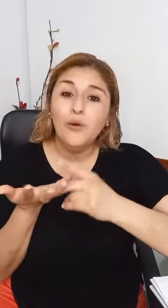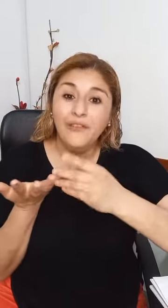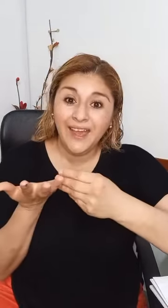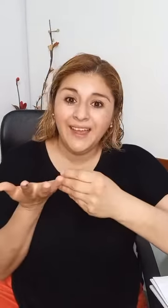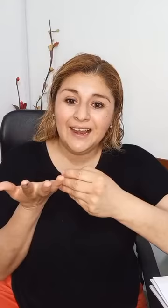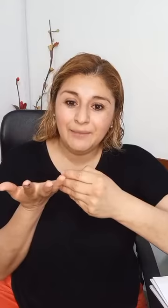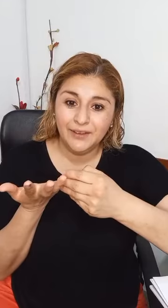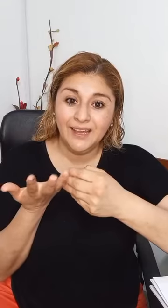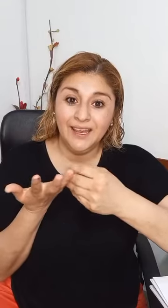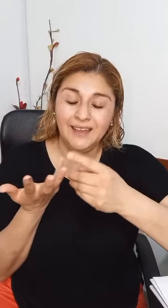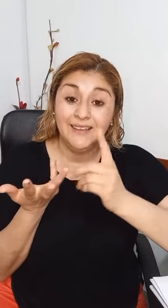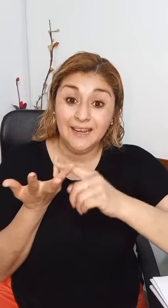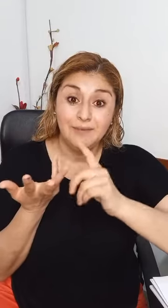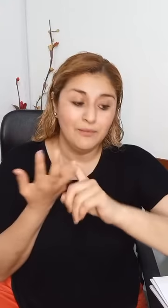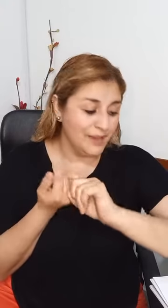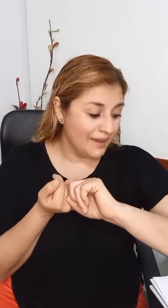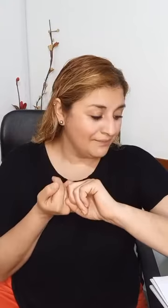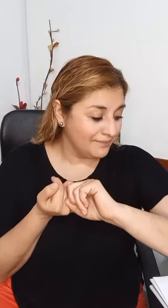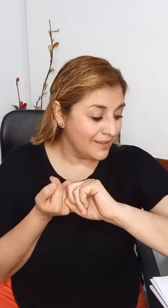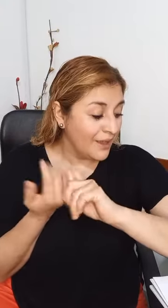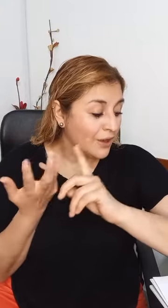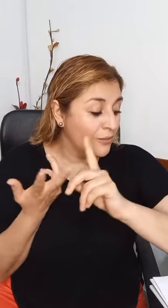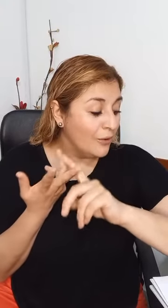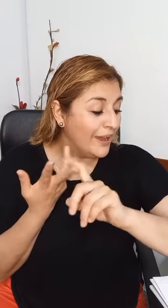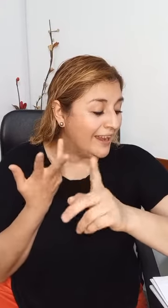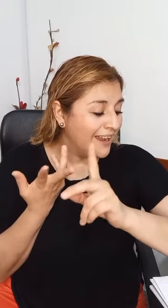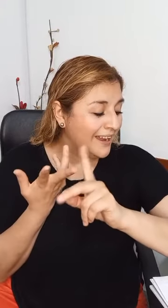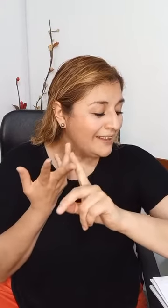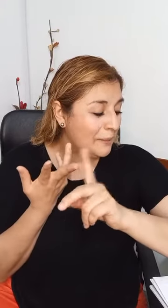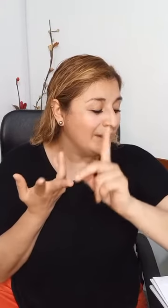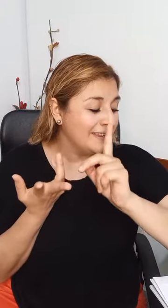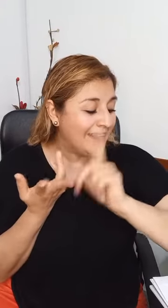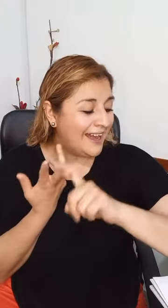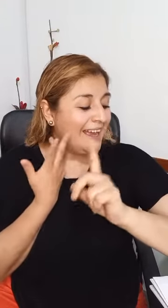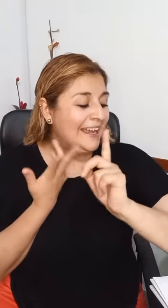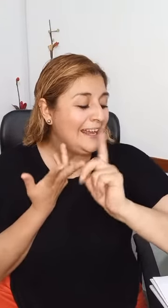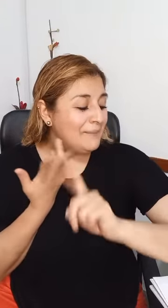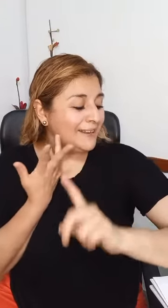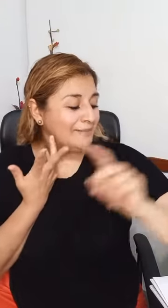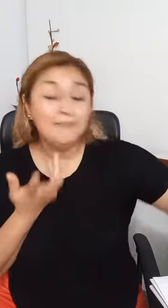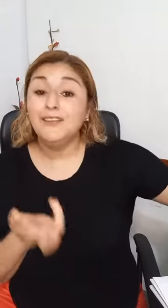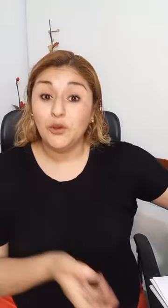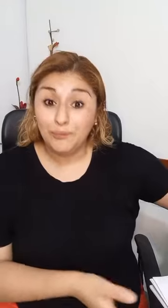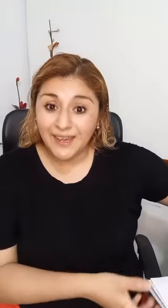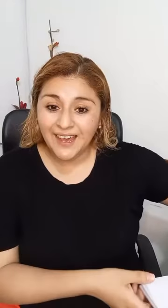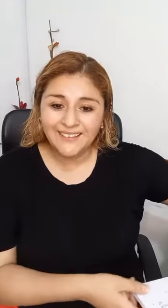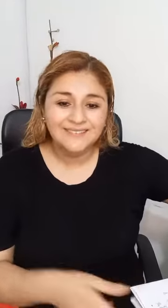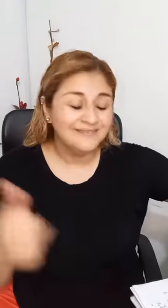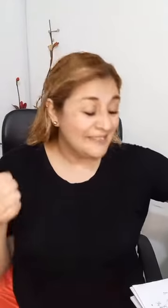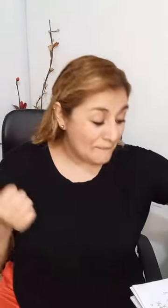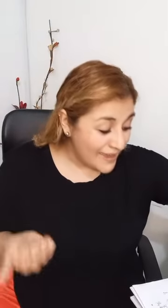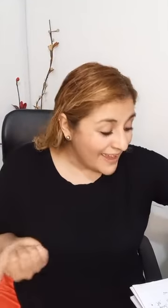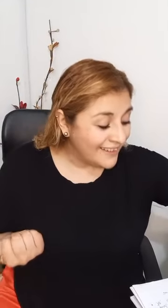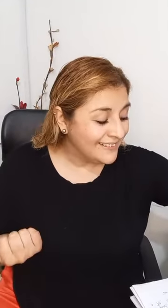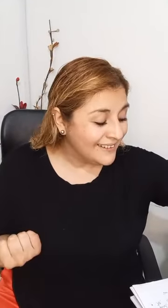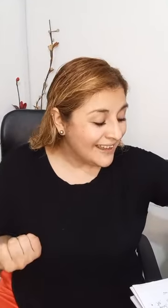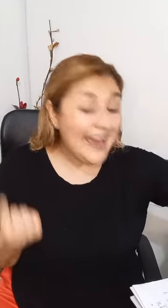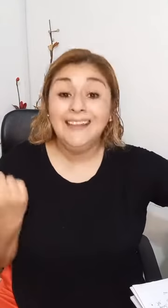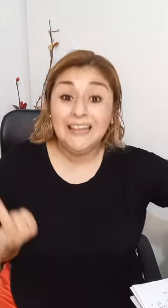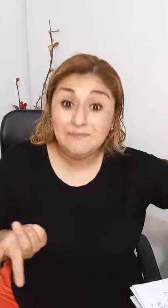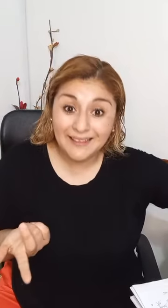cómo ve la persona que tiene miopía. Cómo después está hipermetropía, también,